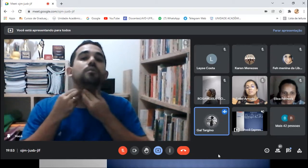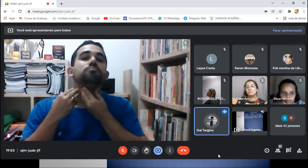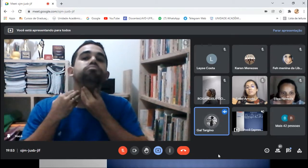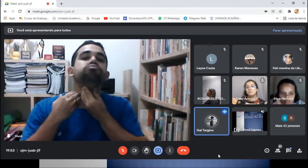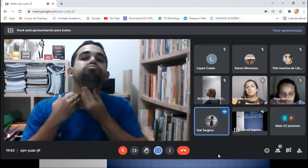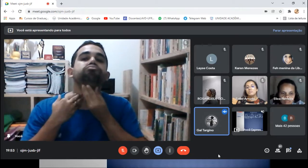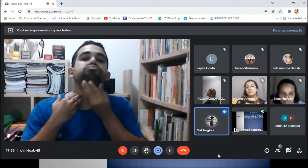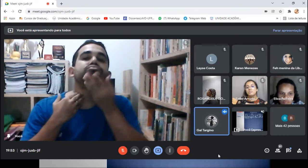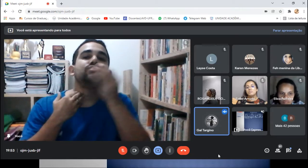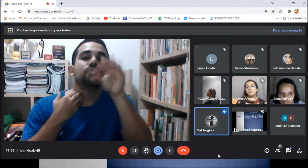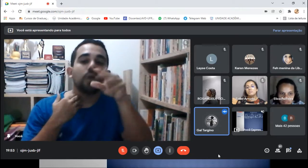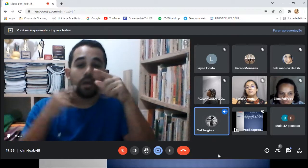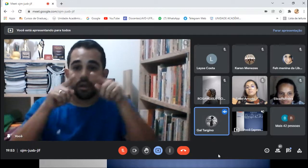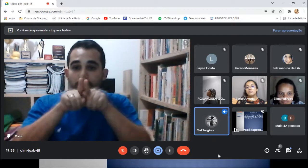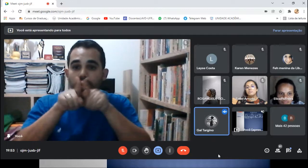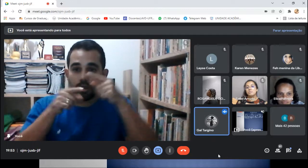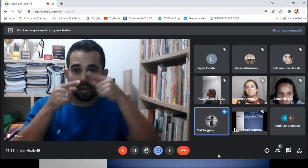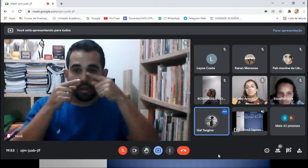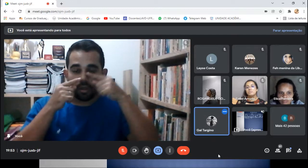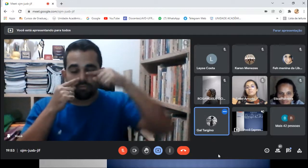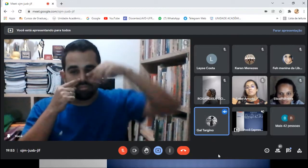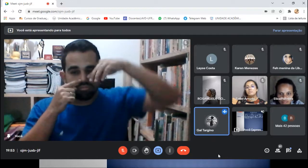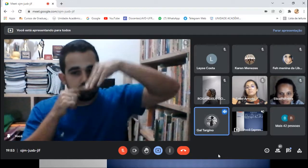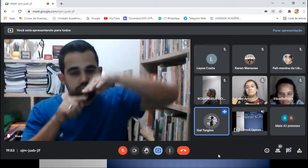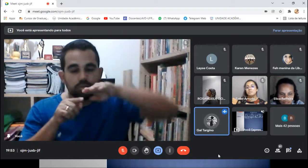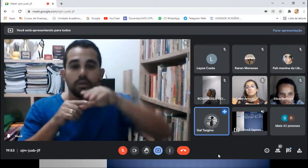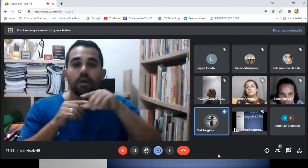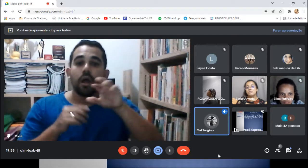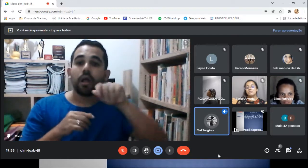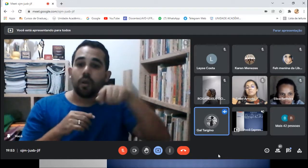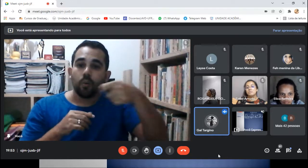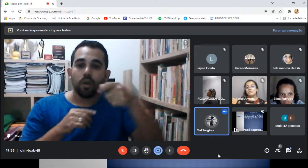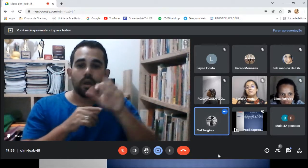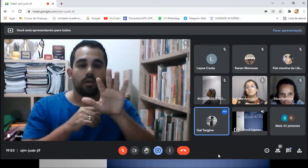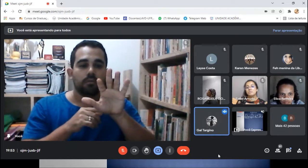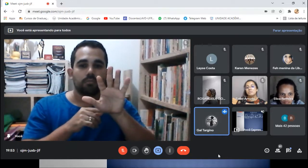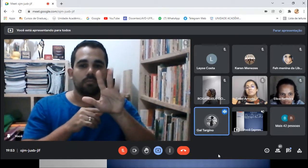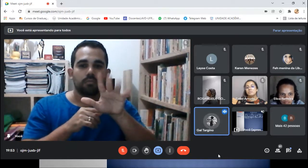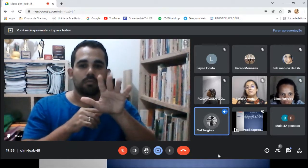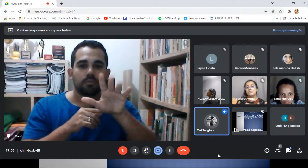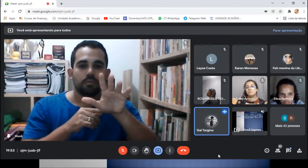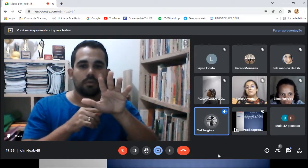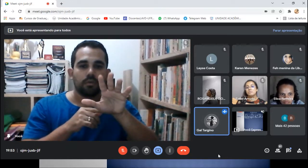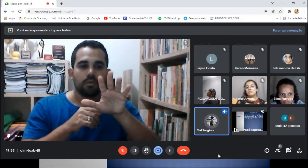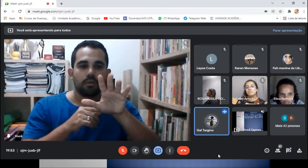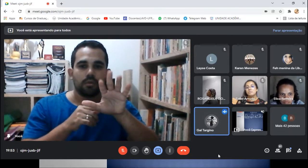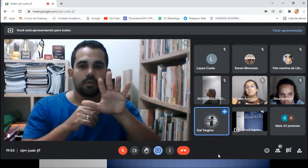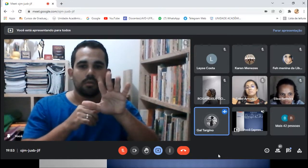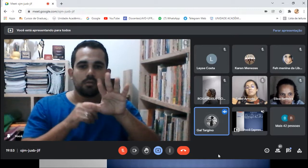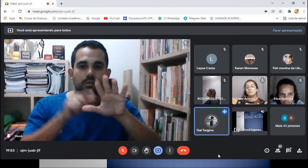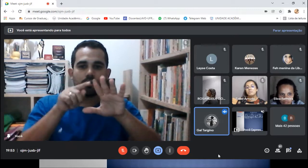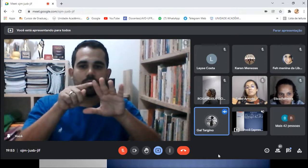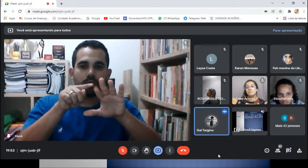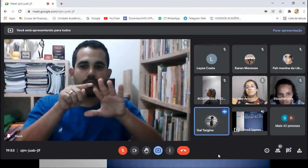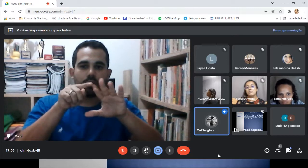a língua, o movimento, a forma de falar. Então, observem, o sinal tem esse movimento como se